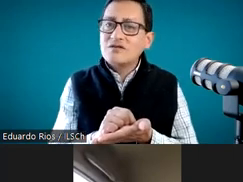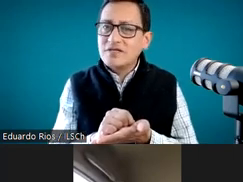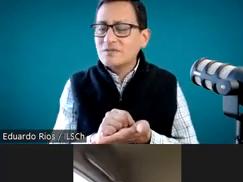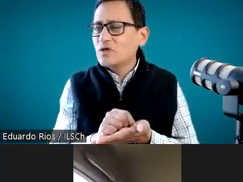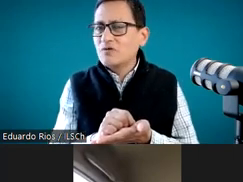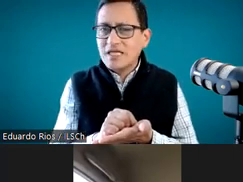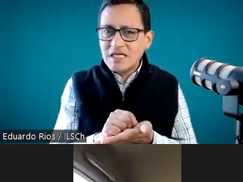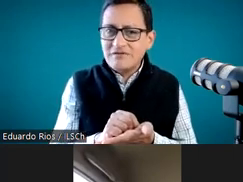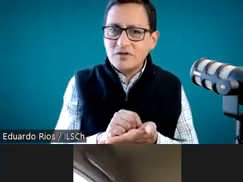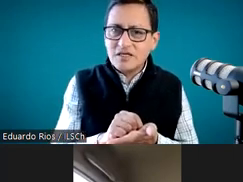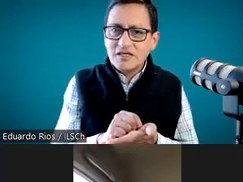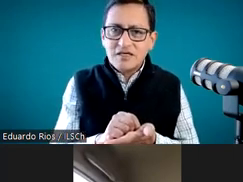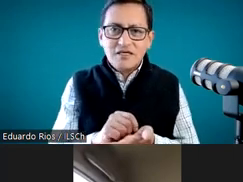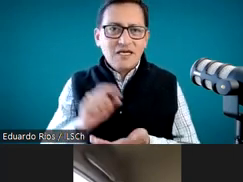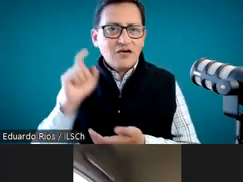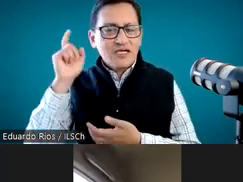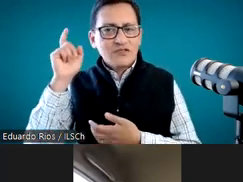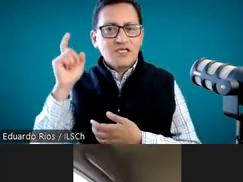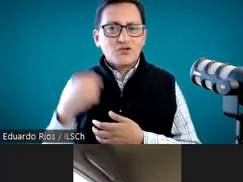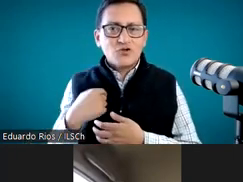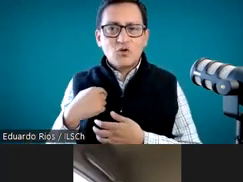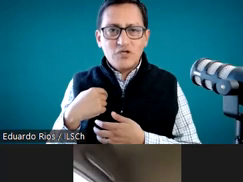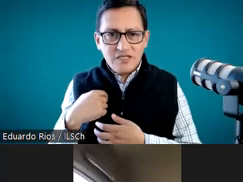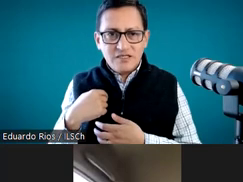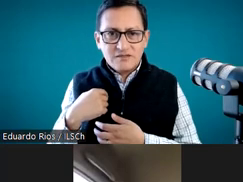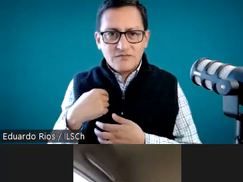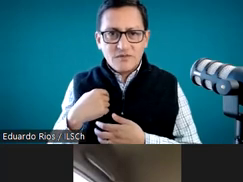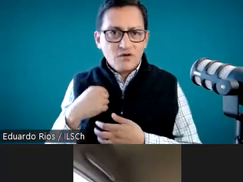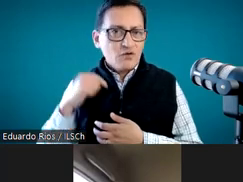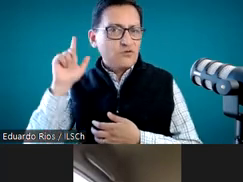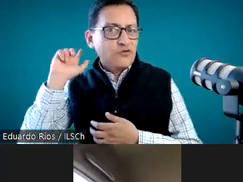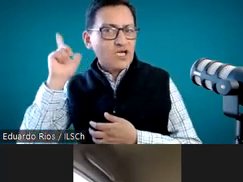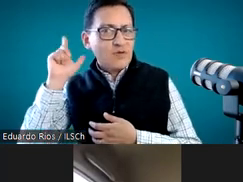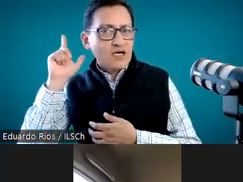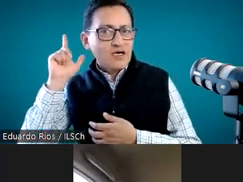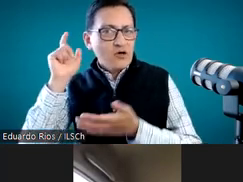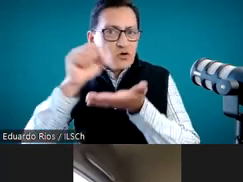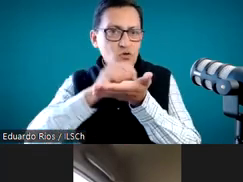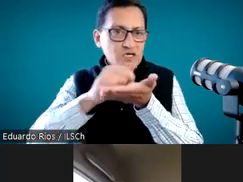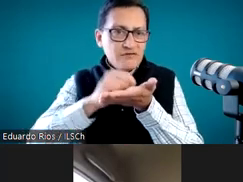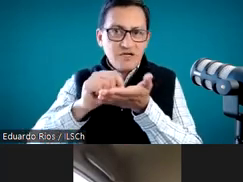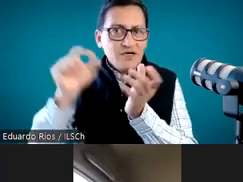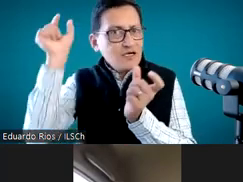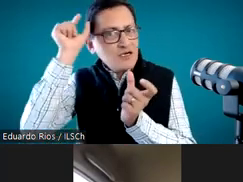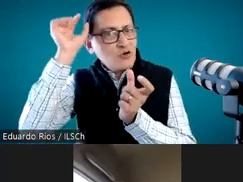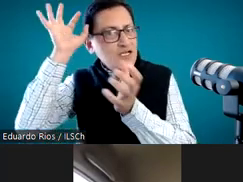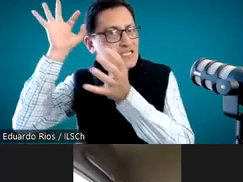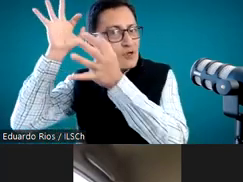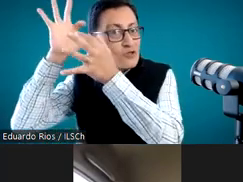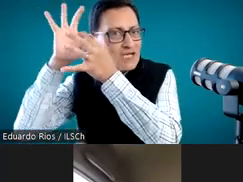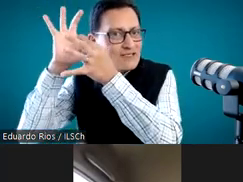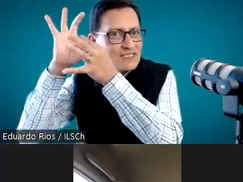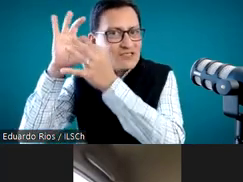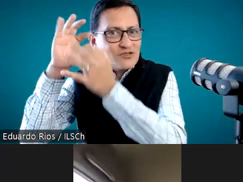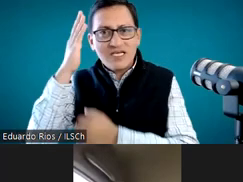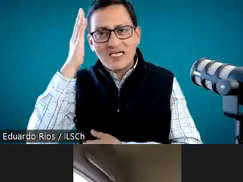hace muy difícil, muy cuesta arriba, porque la conexión de nosotros como oyentes, un fonema con un grafema, lo conectamos